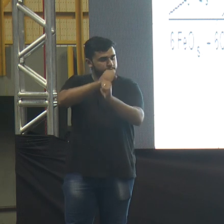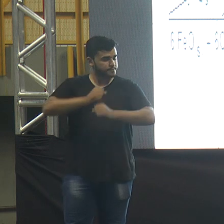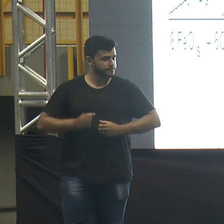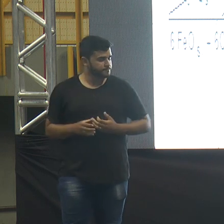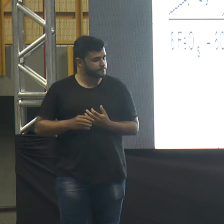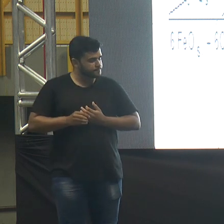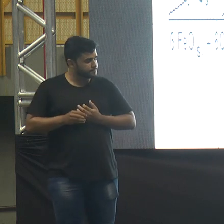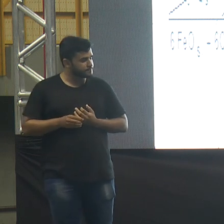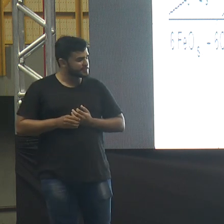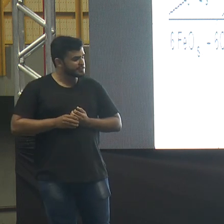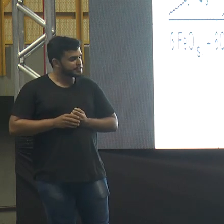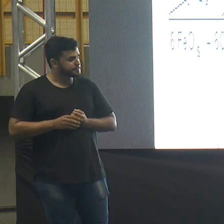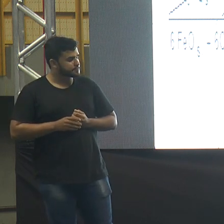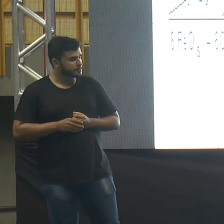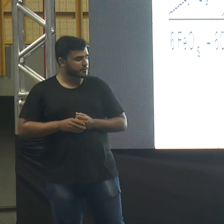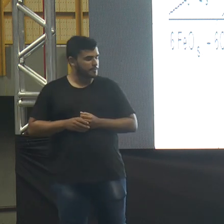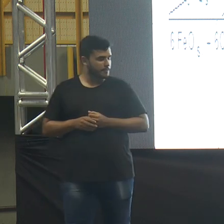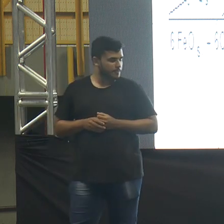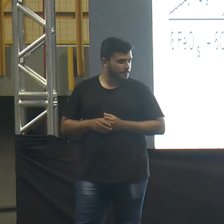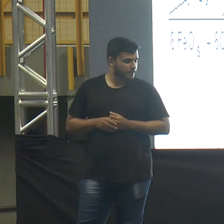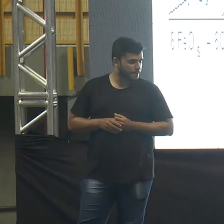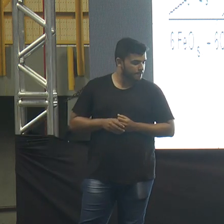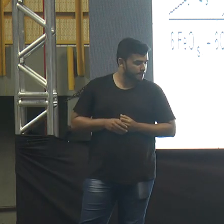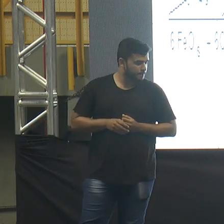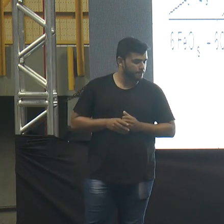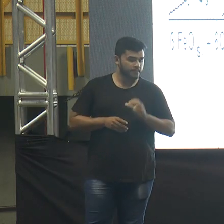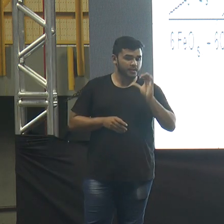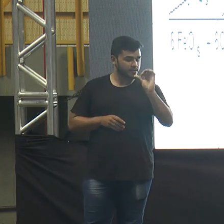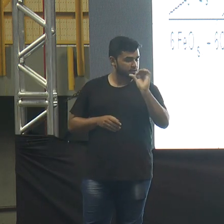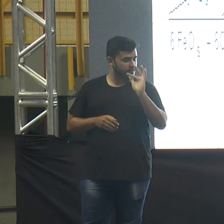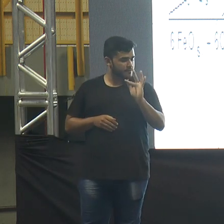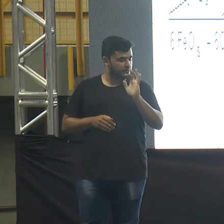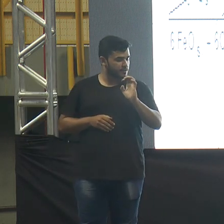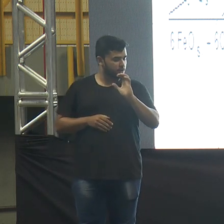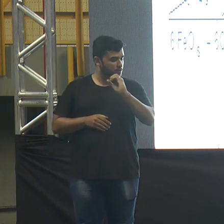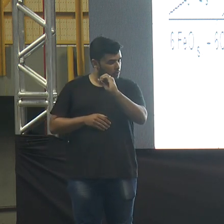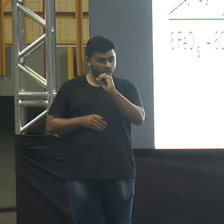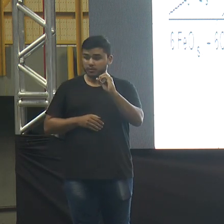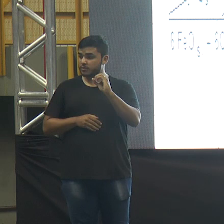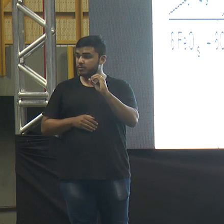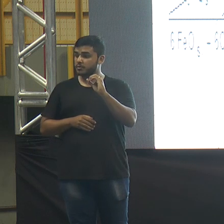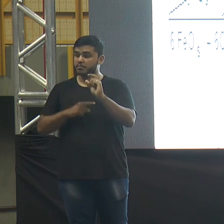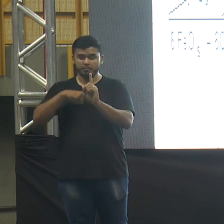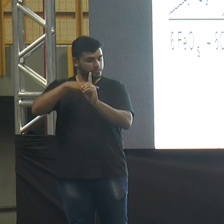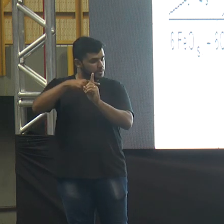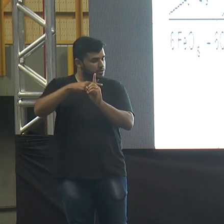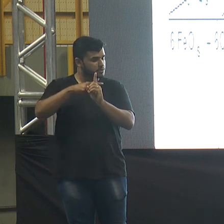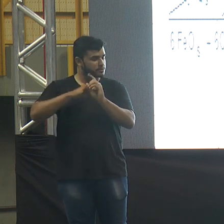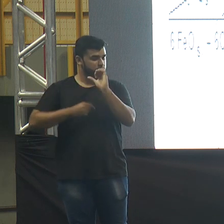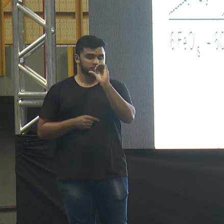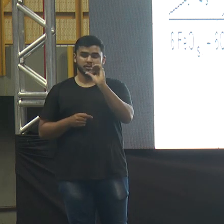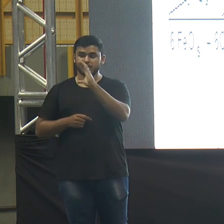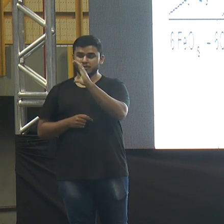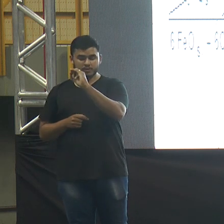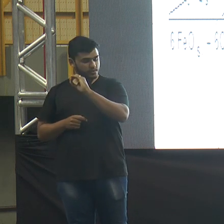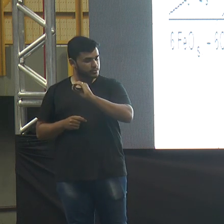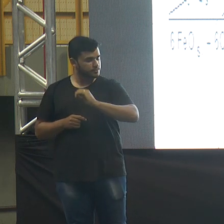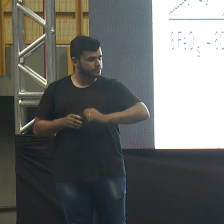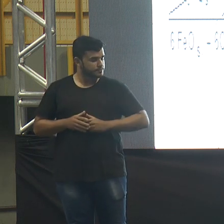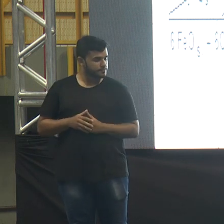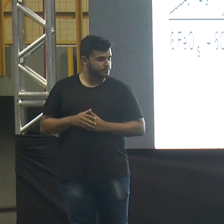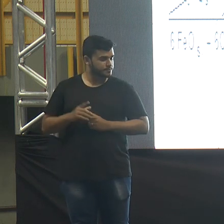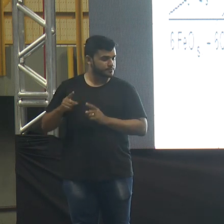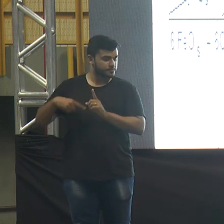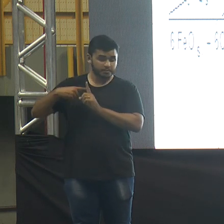6 moléculas de CO2, 6 moléculas de FeO, mais 6 moléculas de CO, produzindo 6 moléculas de